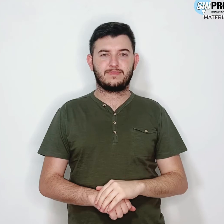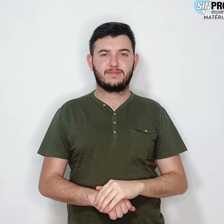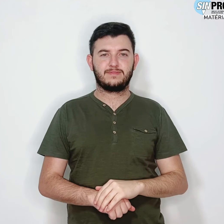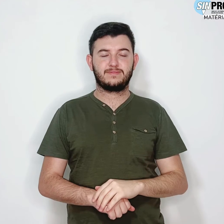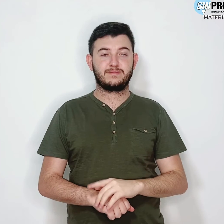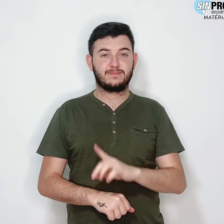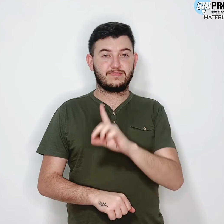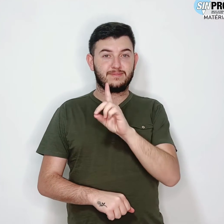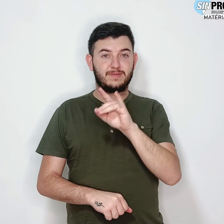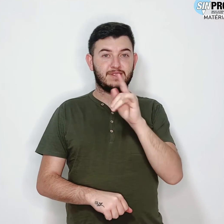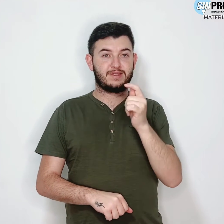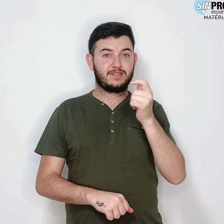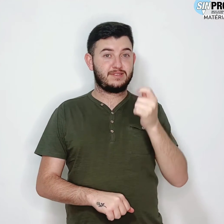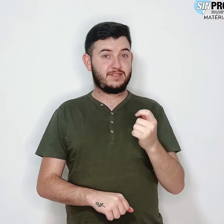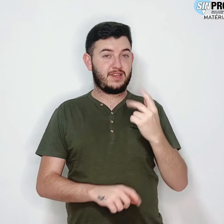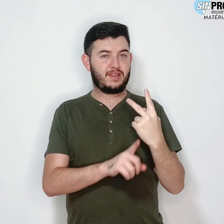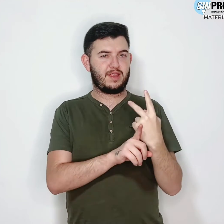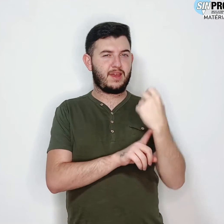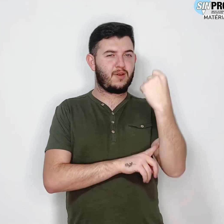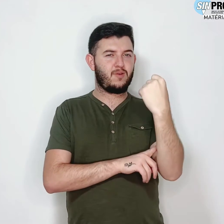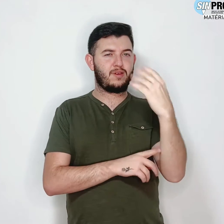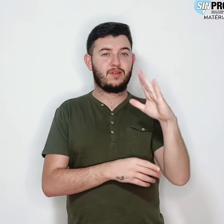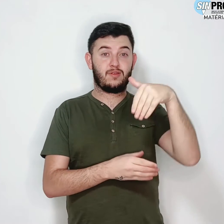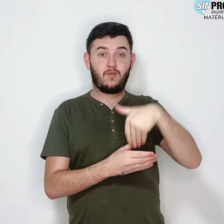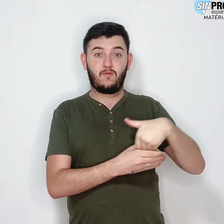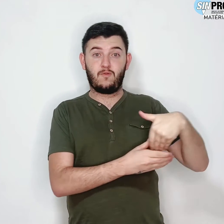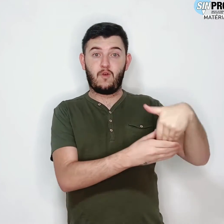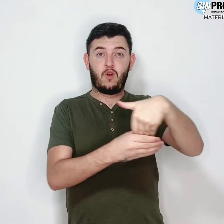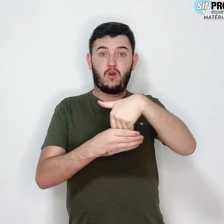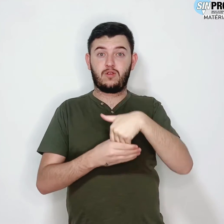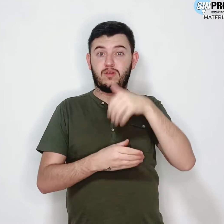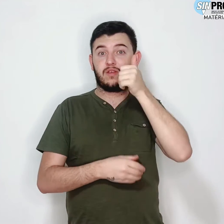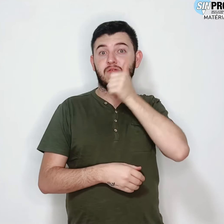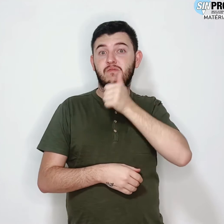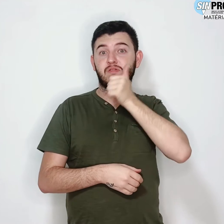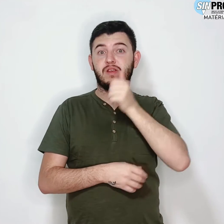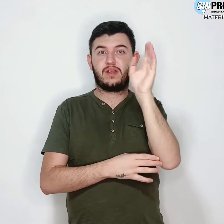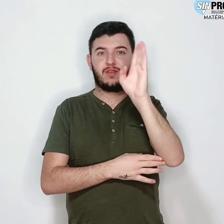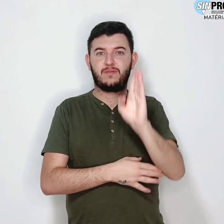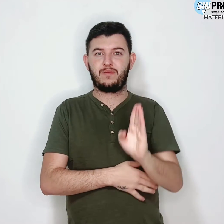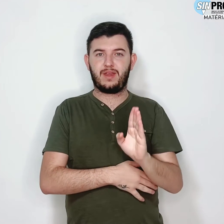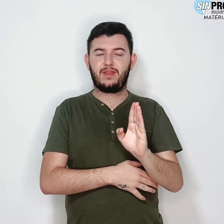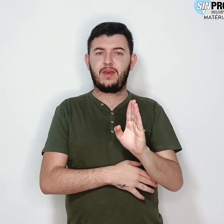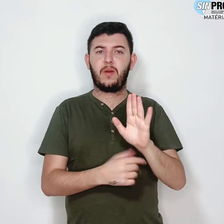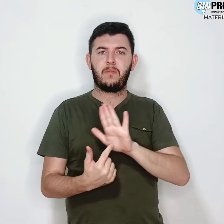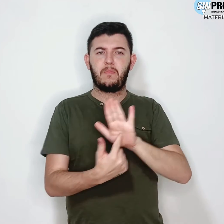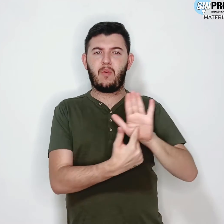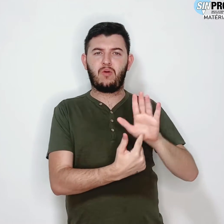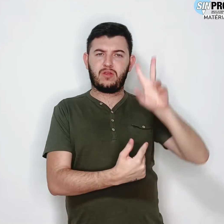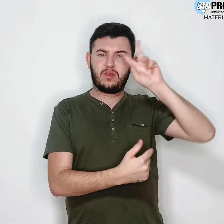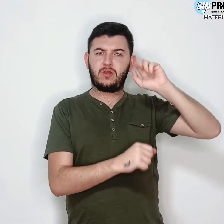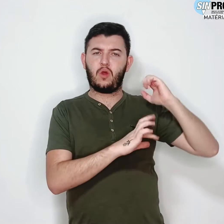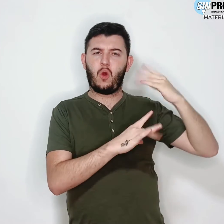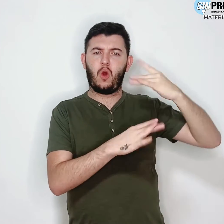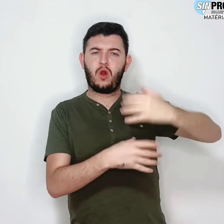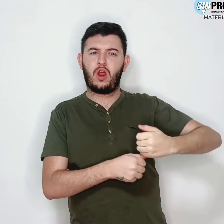Dia da conquista do voto feminino no Brasil. Uma história de luta pela cidadania.